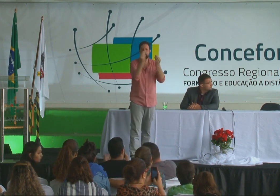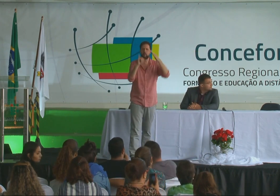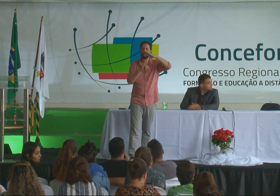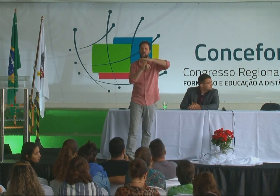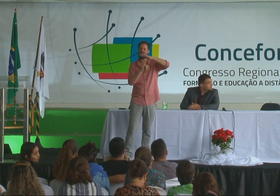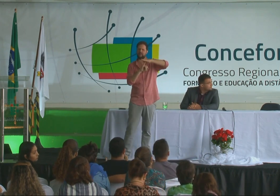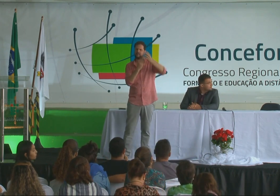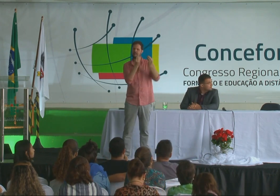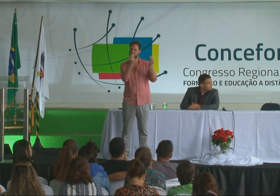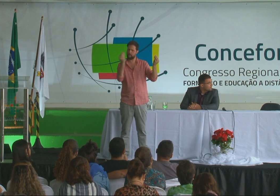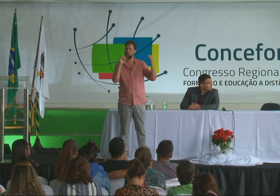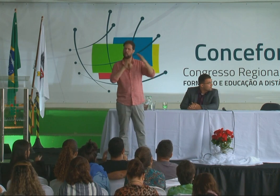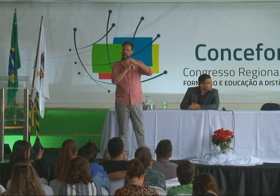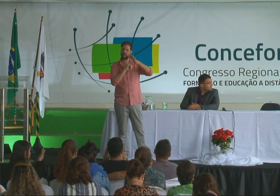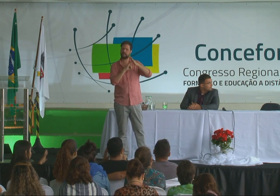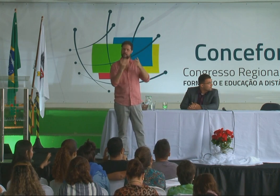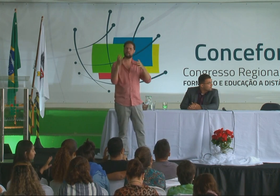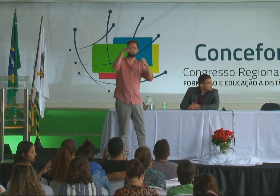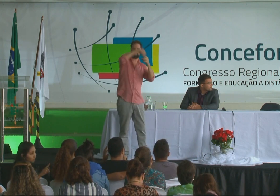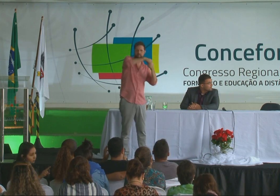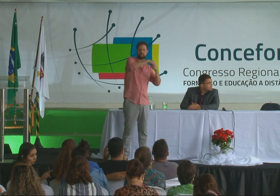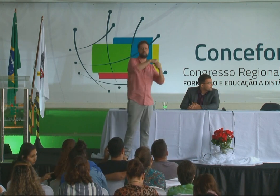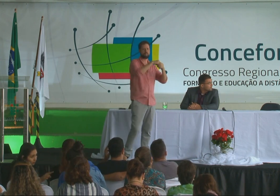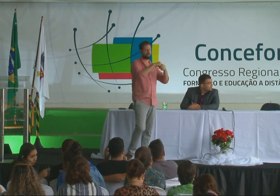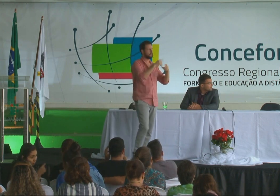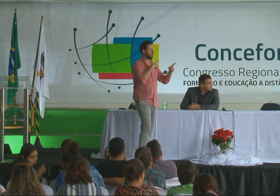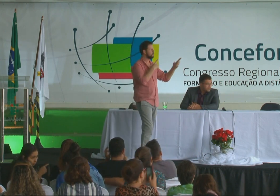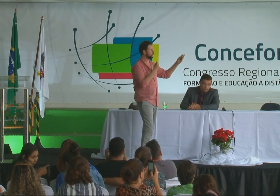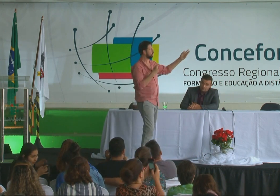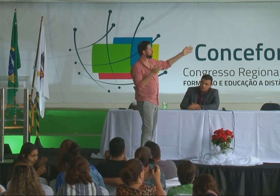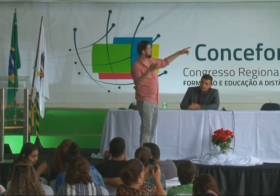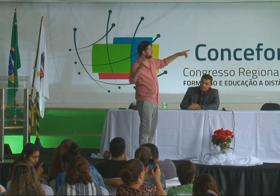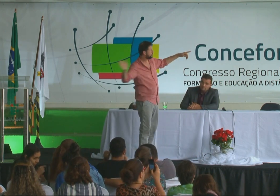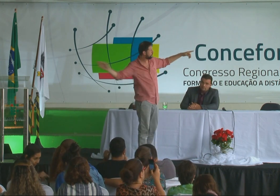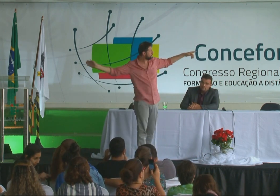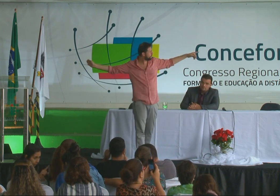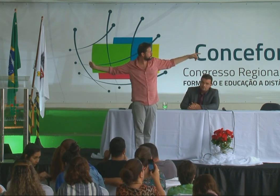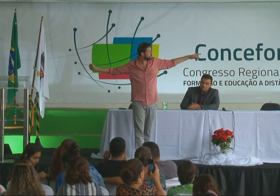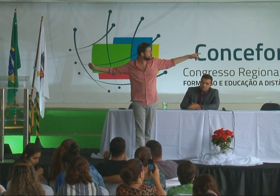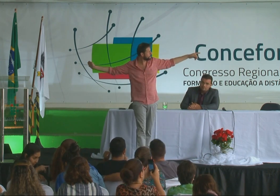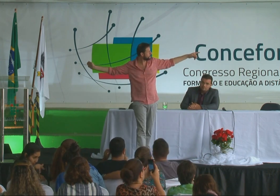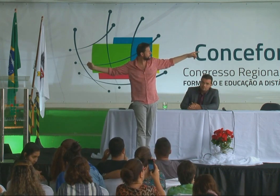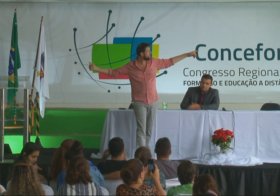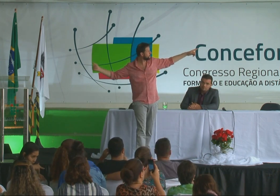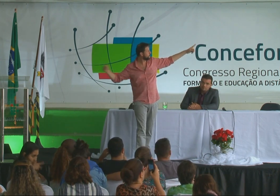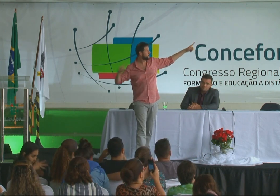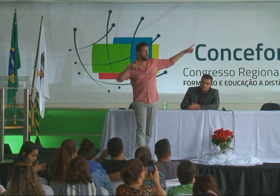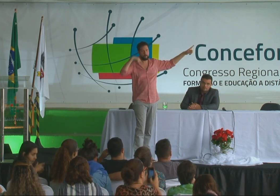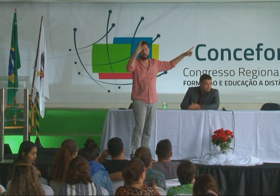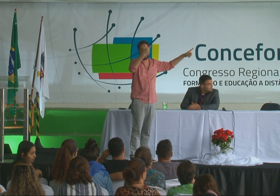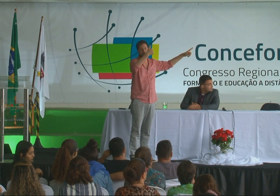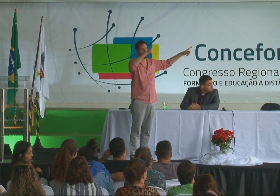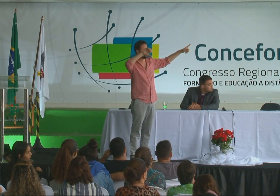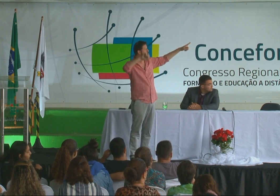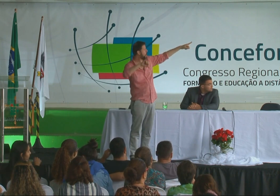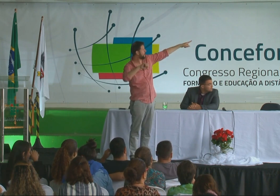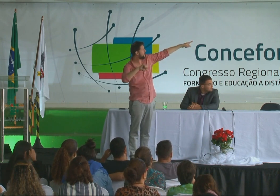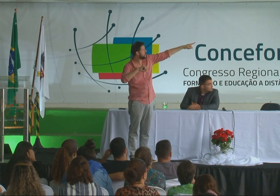esses polos, esses cursos. Então, hoje, a gente tem vários polos do Letras Libras, inclusive novos institutos federais, que aderiram e